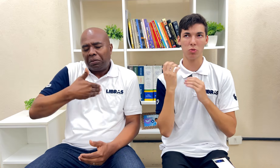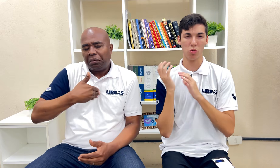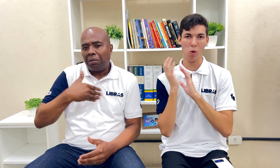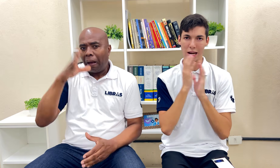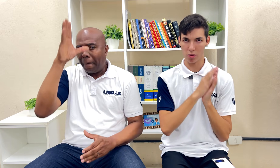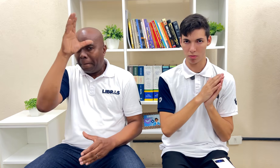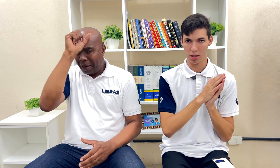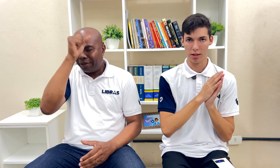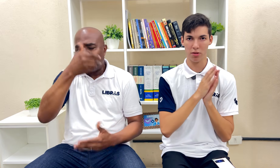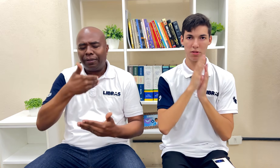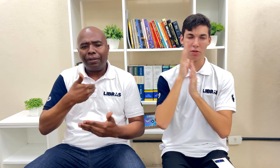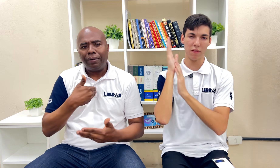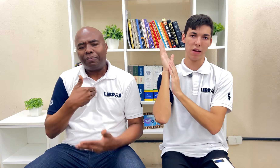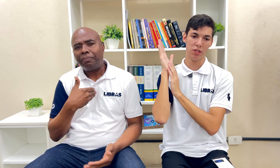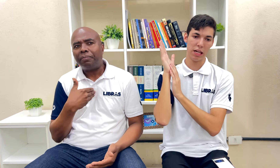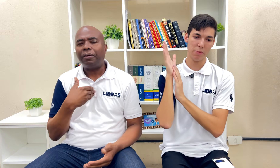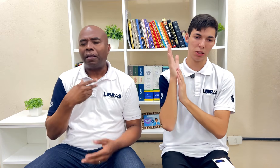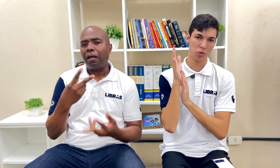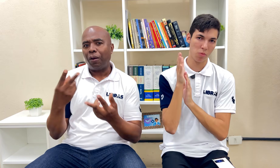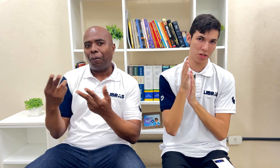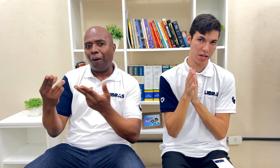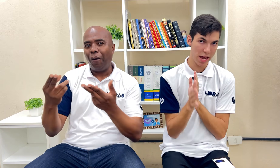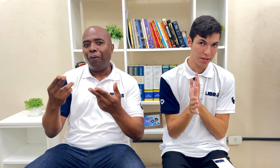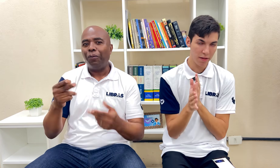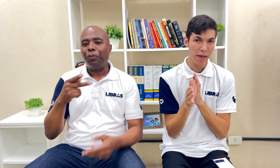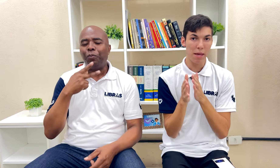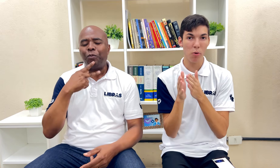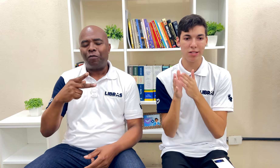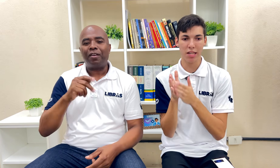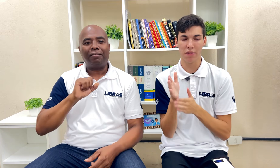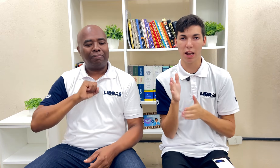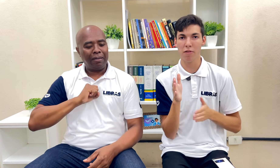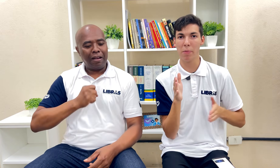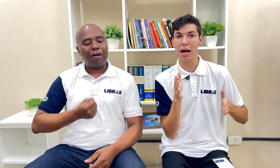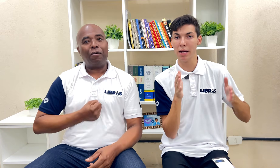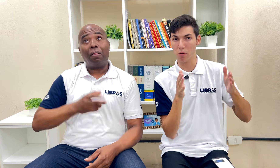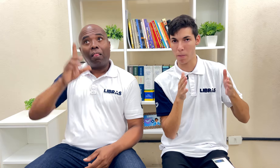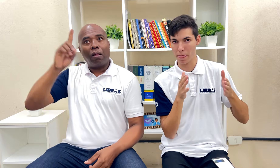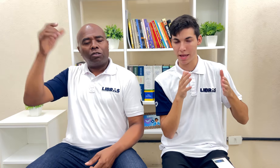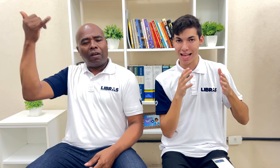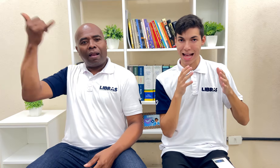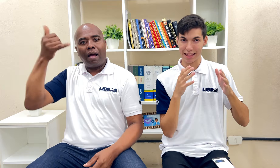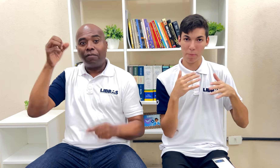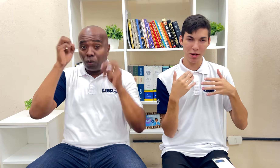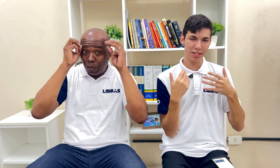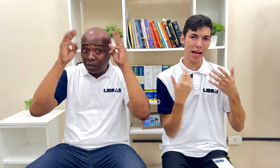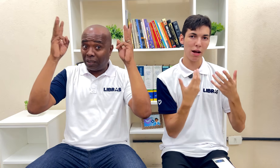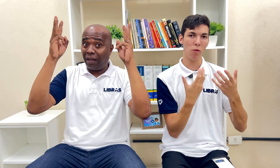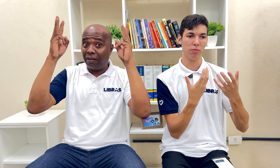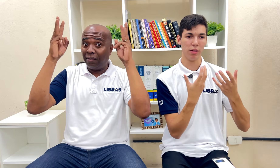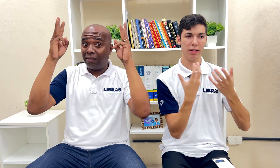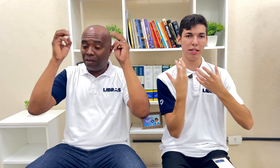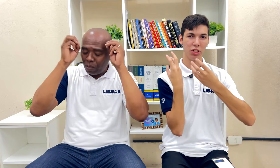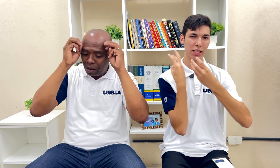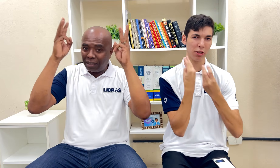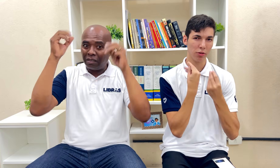como Arão. Deus falava diretamente com Moisés e Moisés falava para Arão. Depois que Arão entendia aquilo que